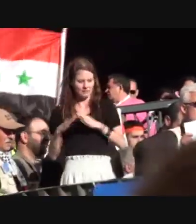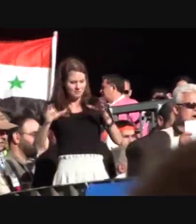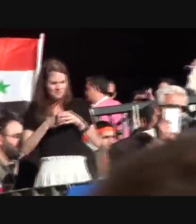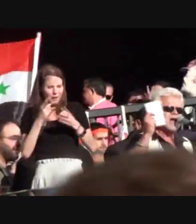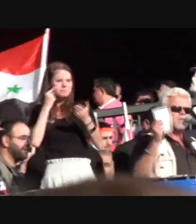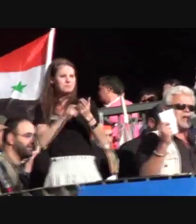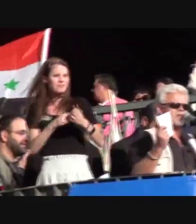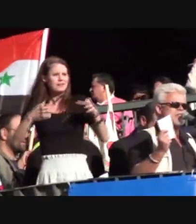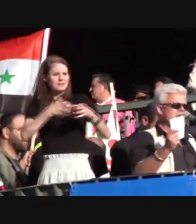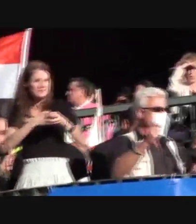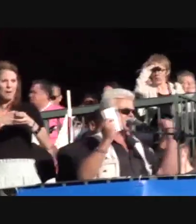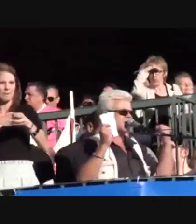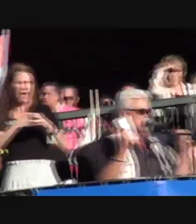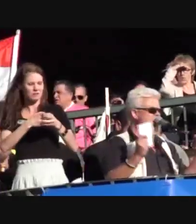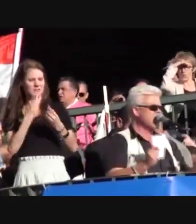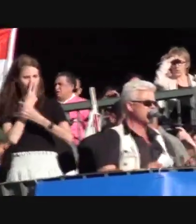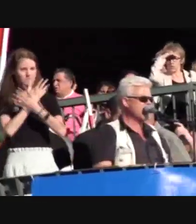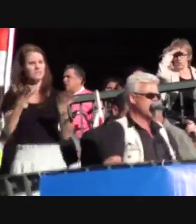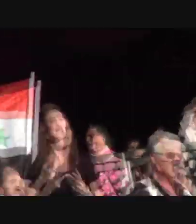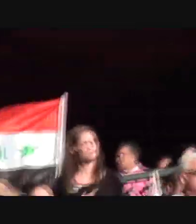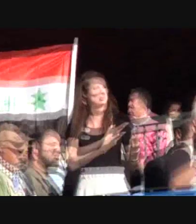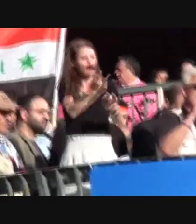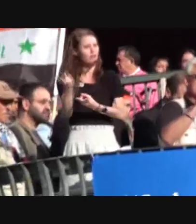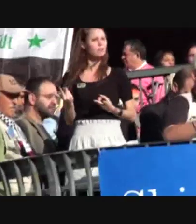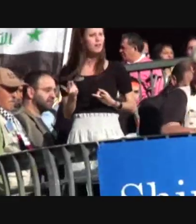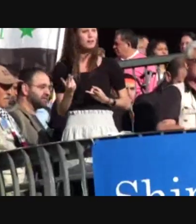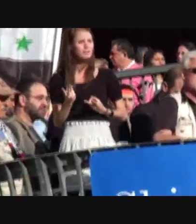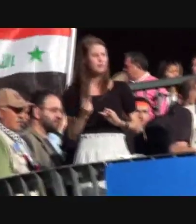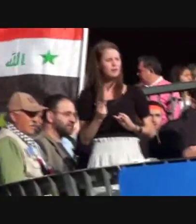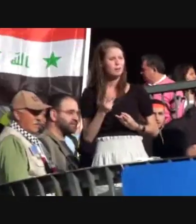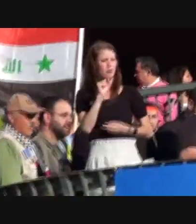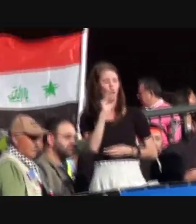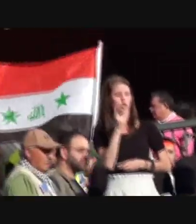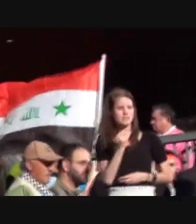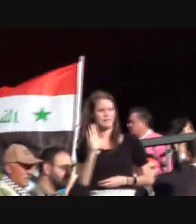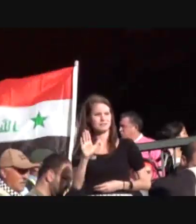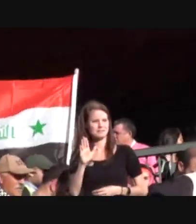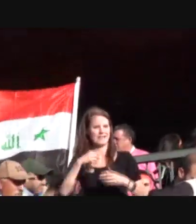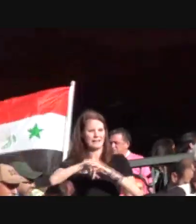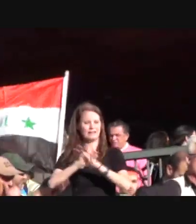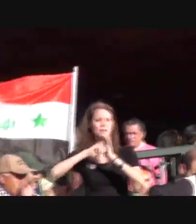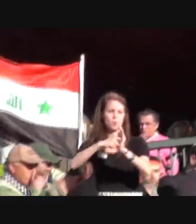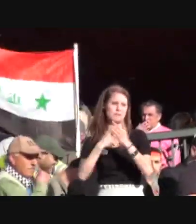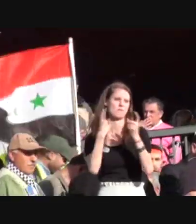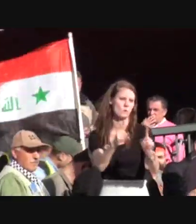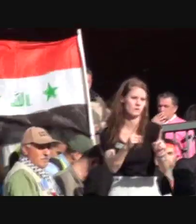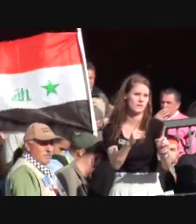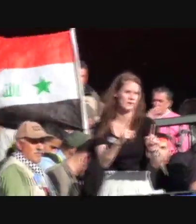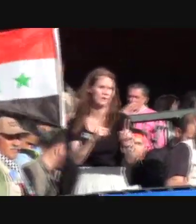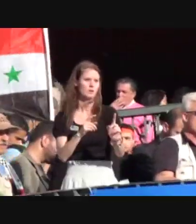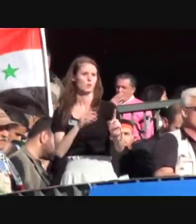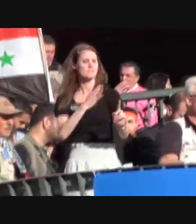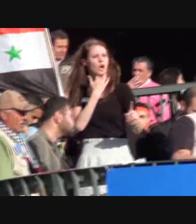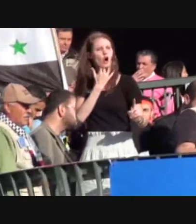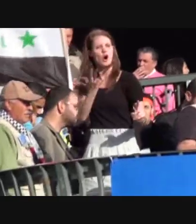att tillsammans manifestera sin solidaritet med Gazas instängda befolkning och sin